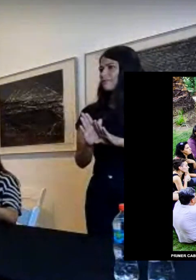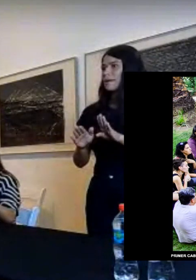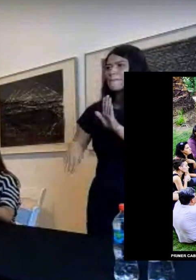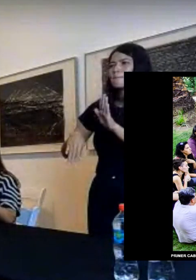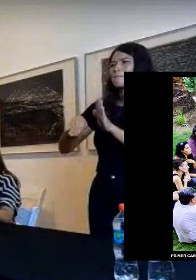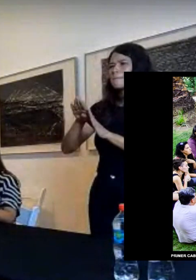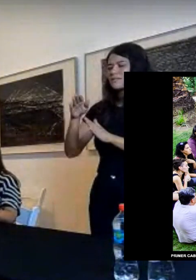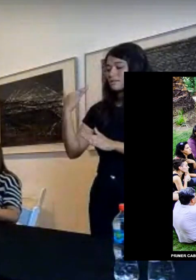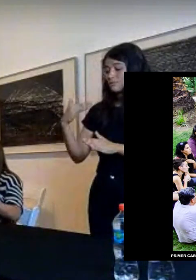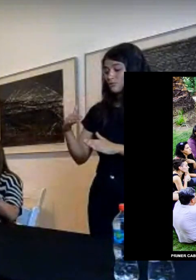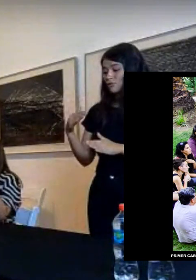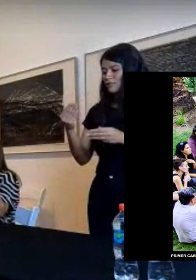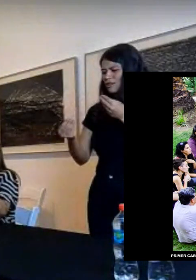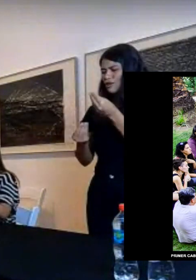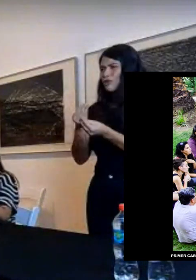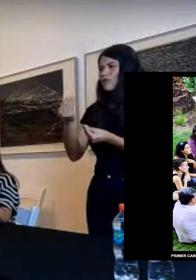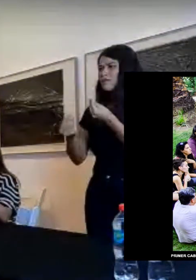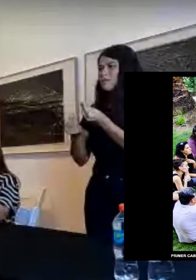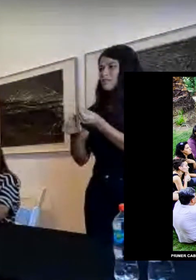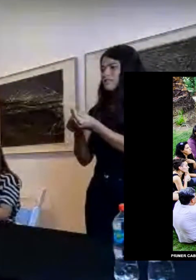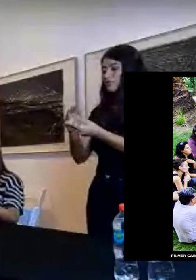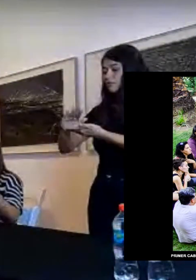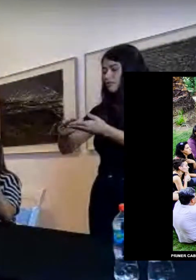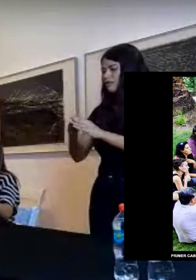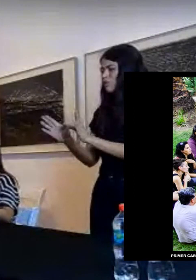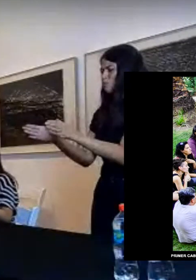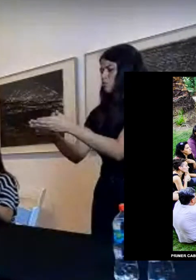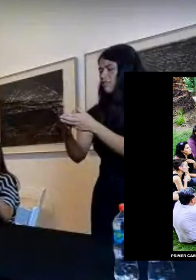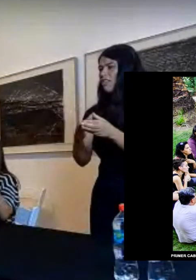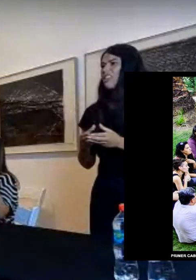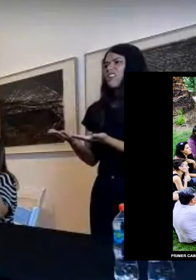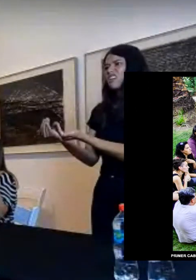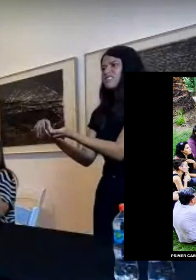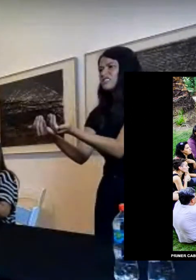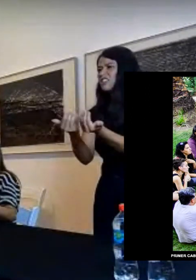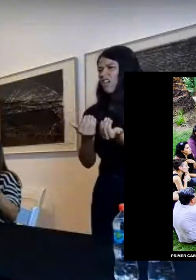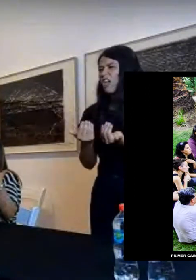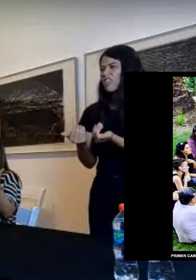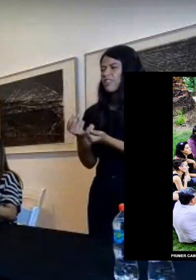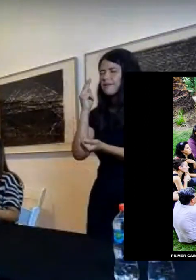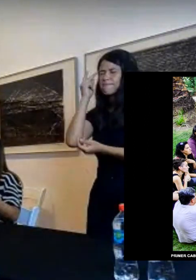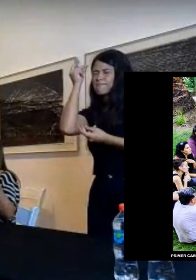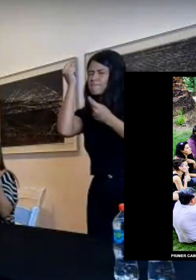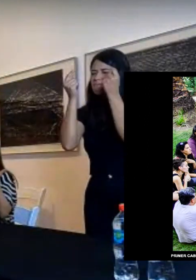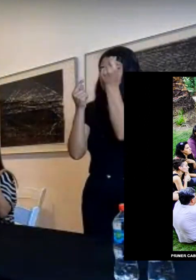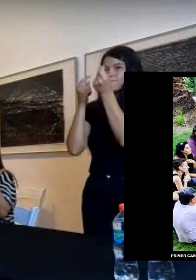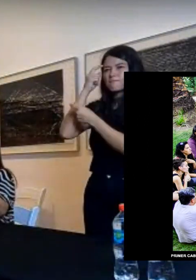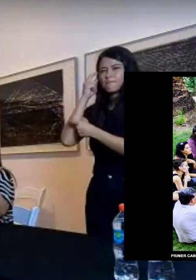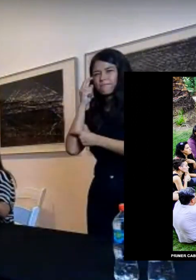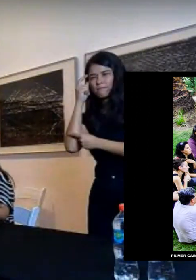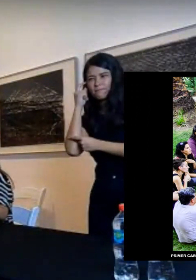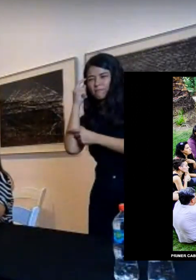lo que estaba pasando en relación a las comunidades, las necesidades de crear, de pensar,